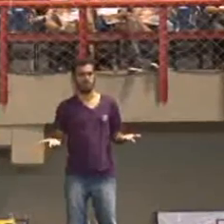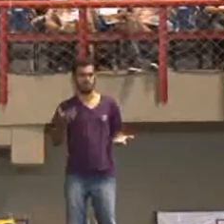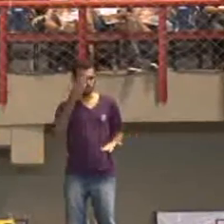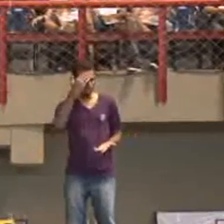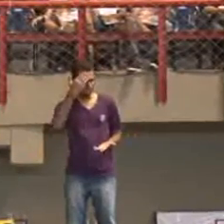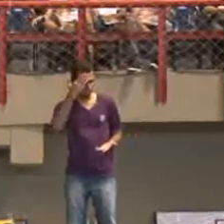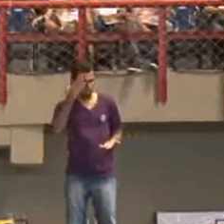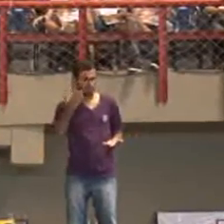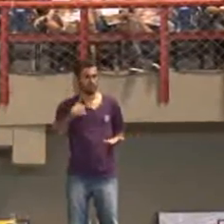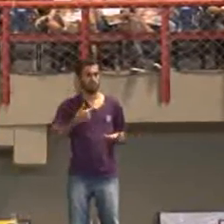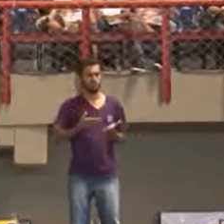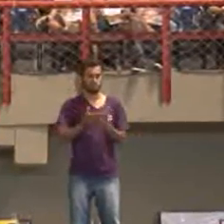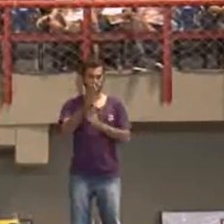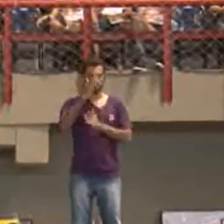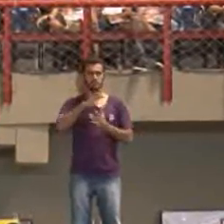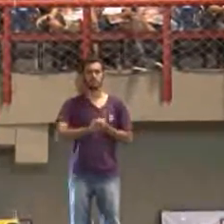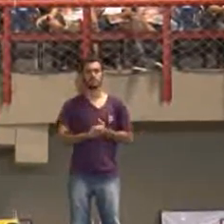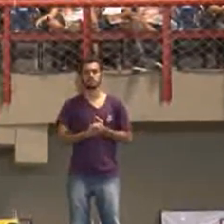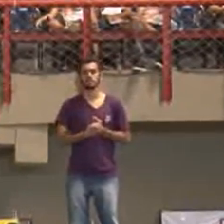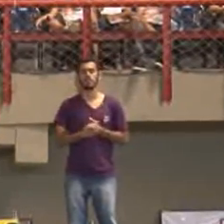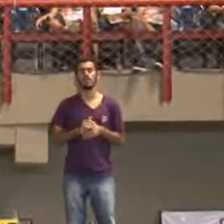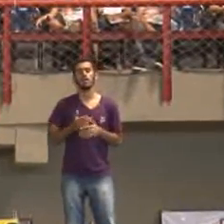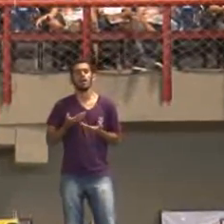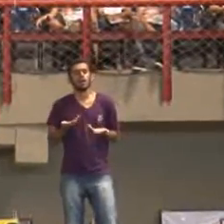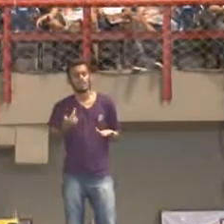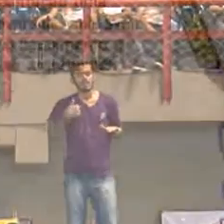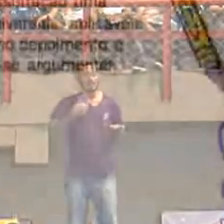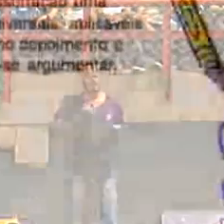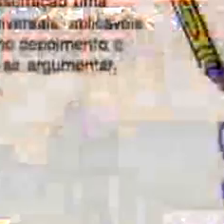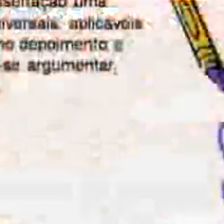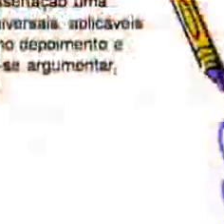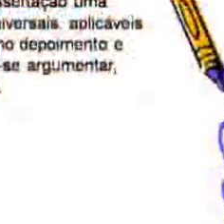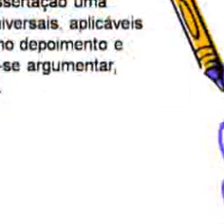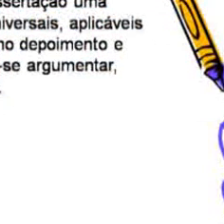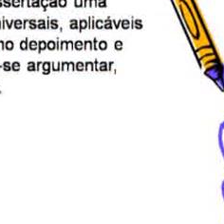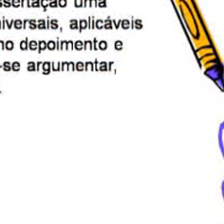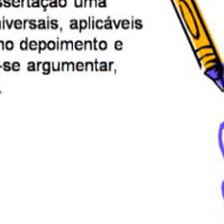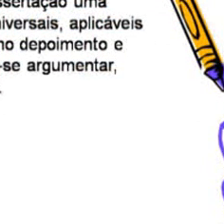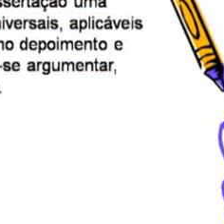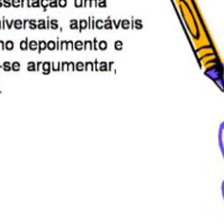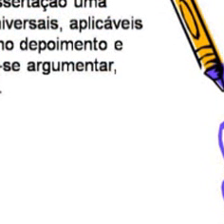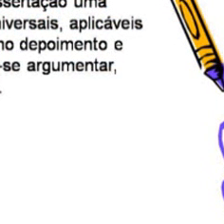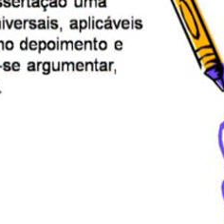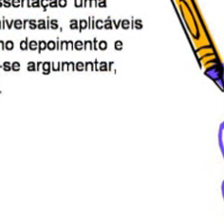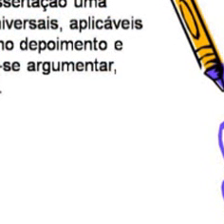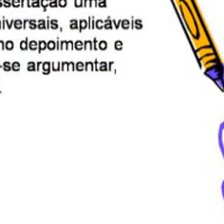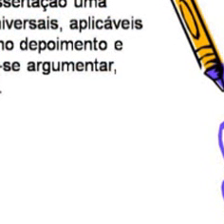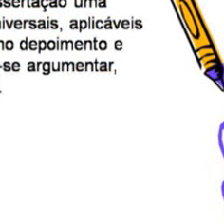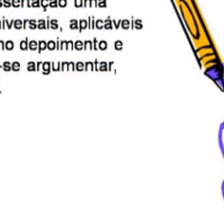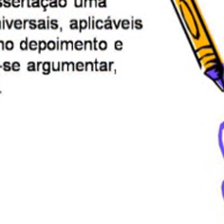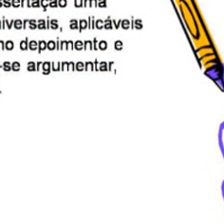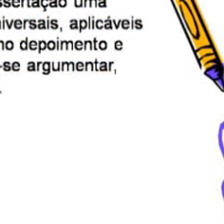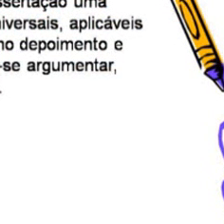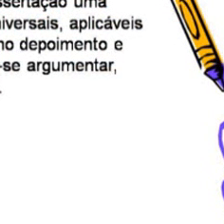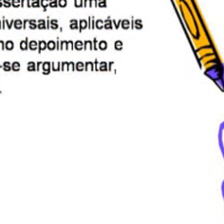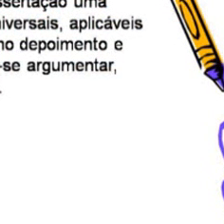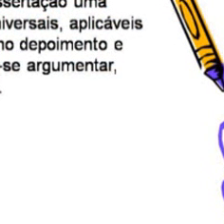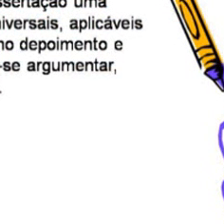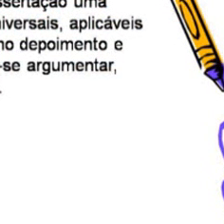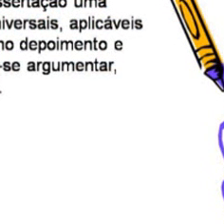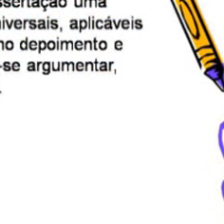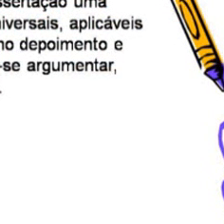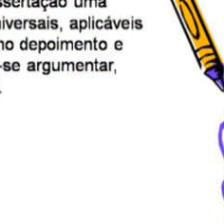Para frente. O que eu devo fazer? Adotar na dissertação uma atitude crítica,